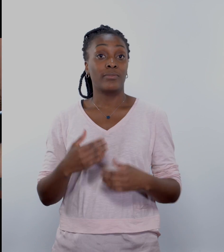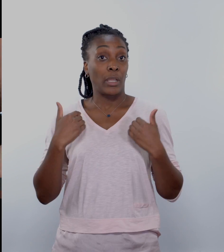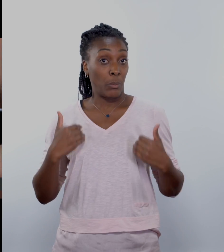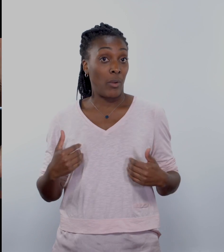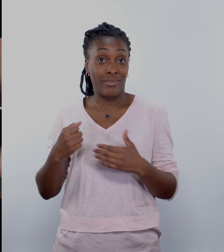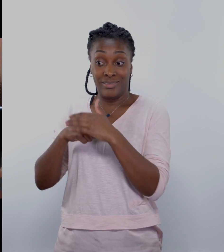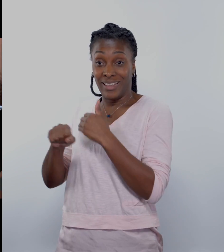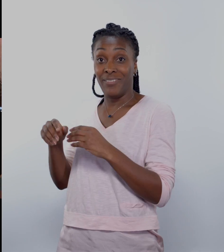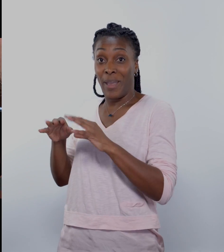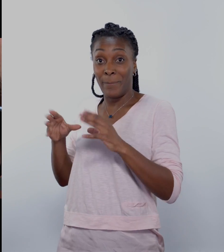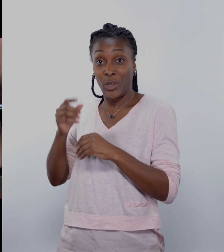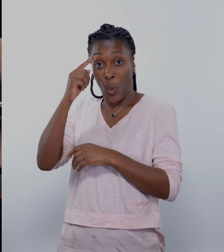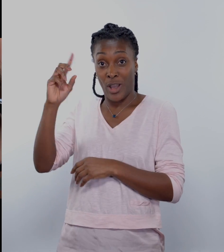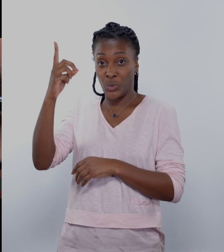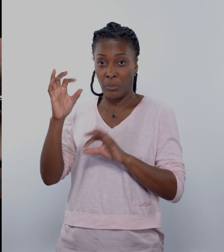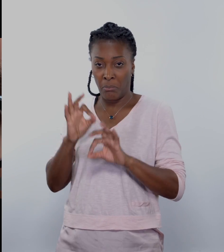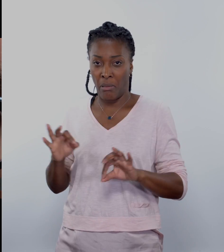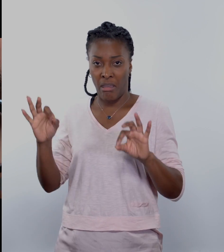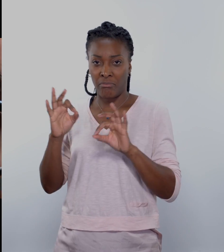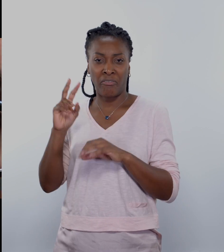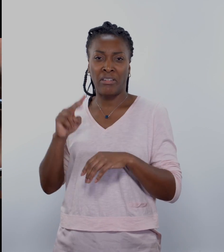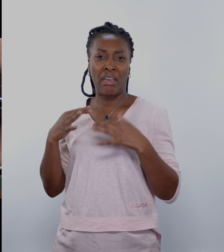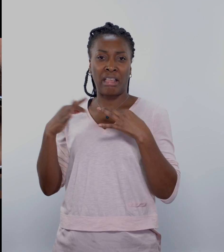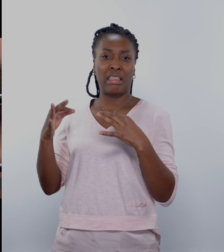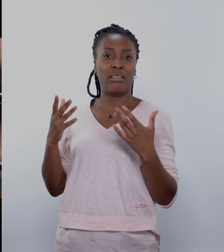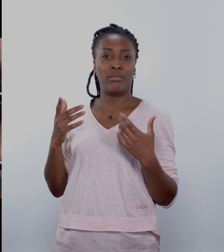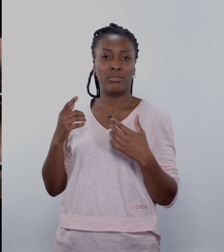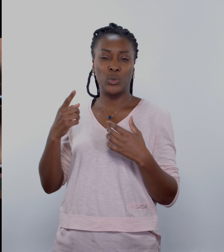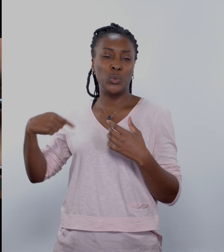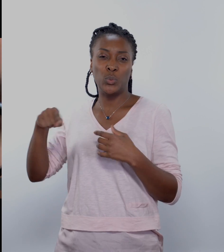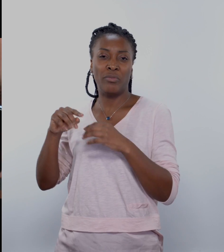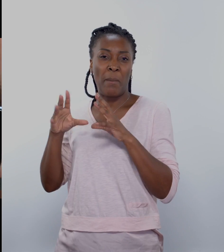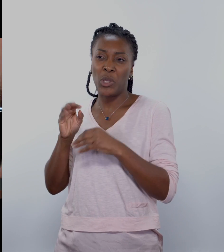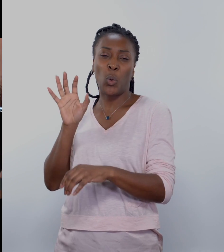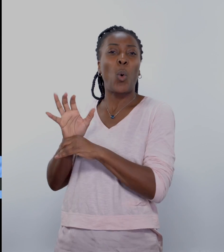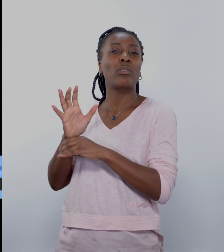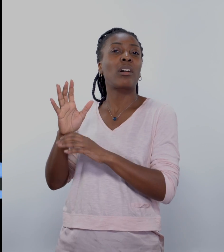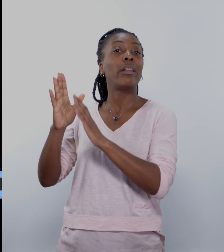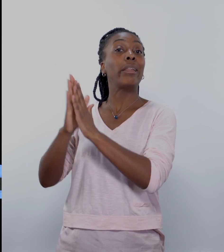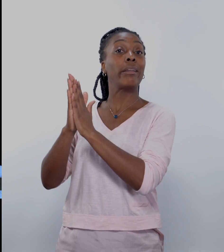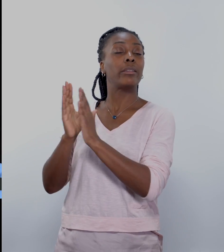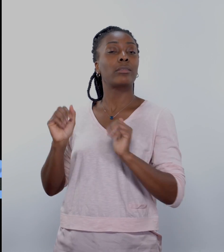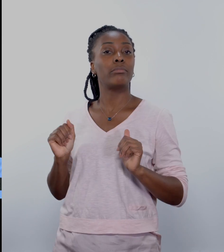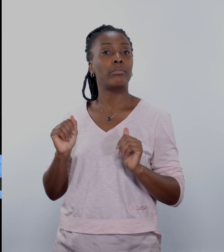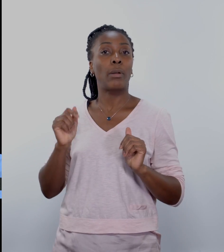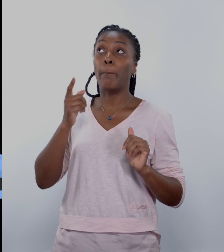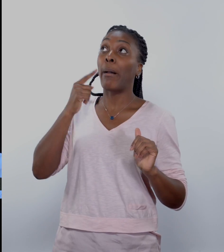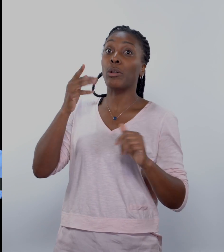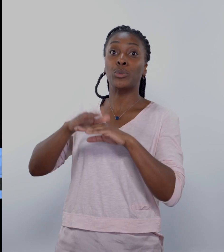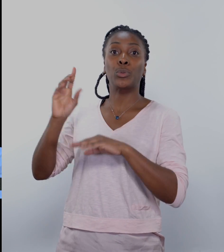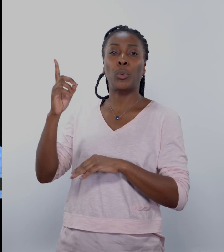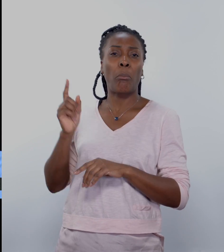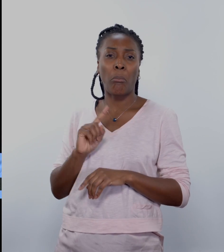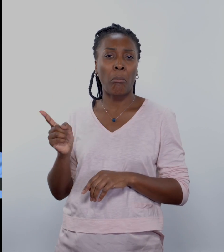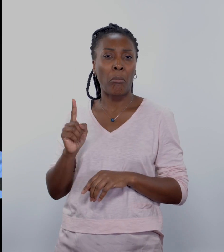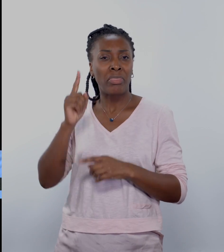En fait, je suis né dans une famille athée, dans une famille même anticléricale. On n'aimait pas trop l'église. On parlait pas beaucoup de Dieu,